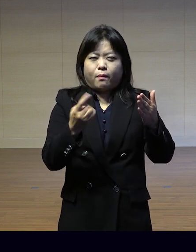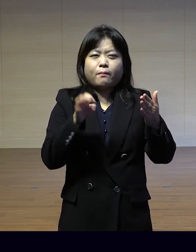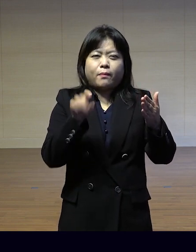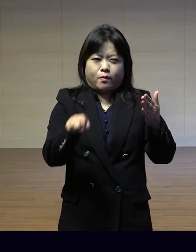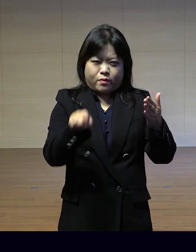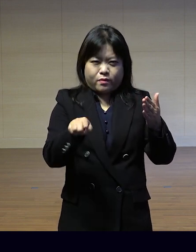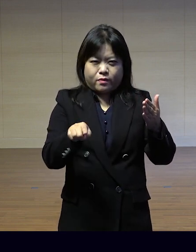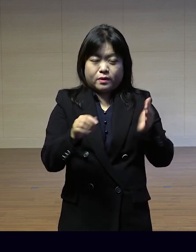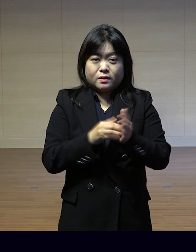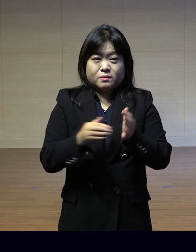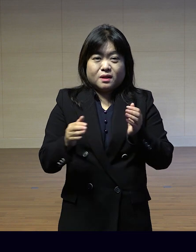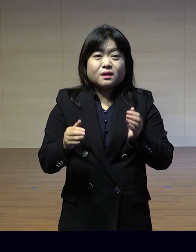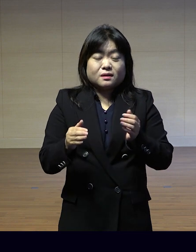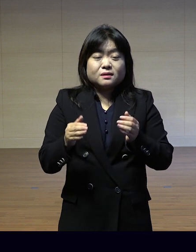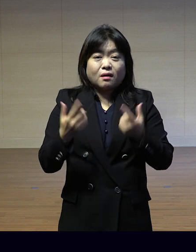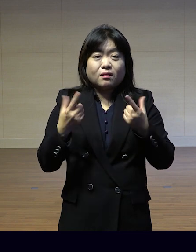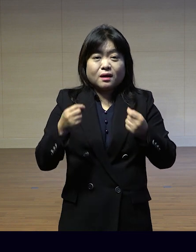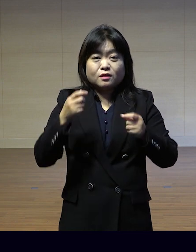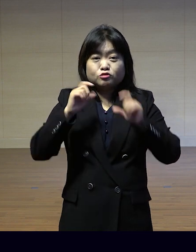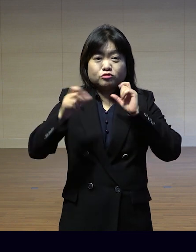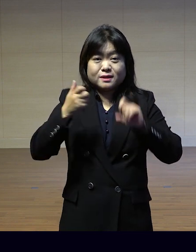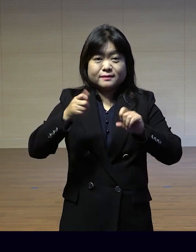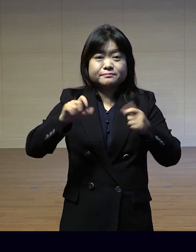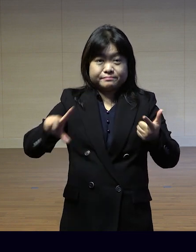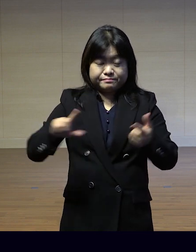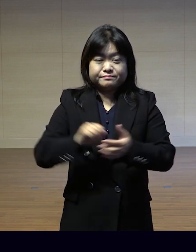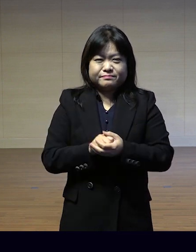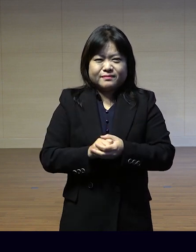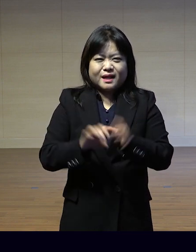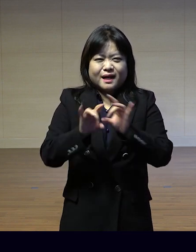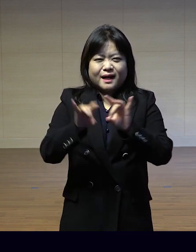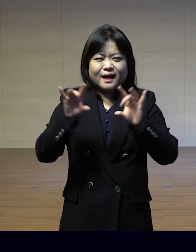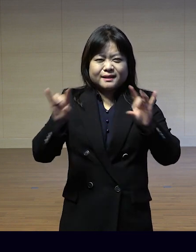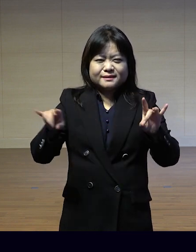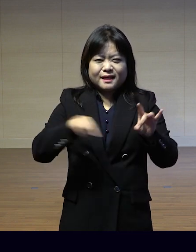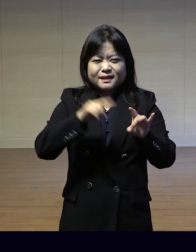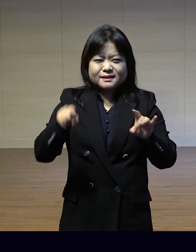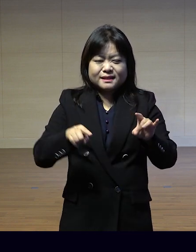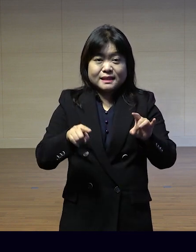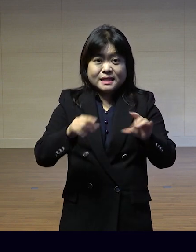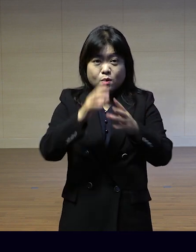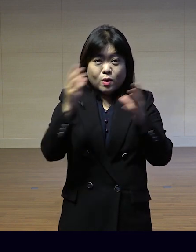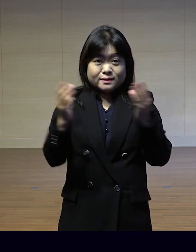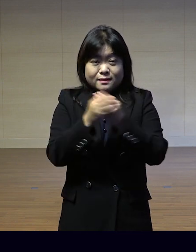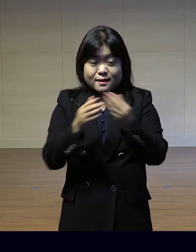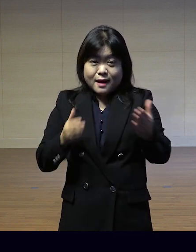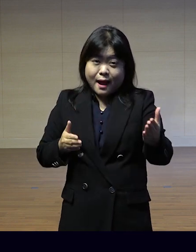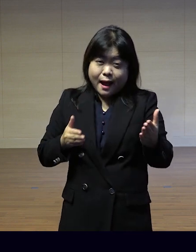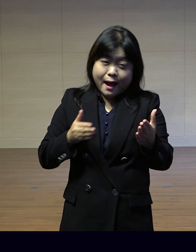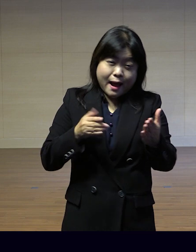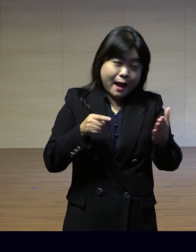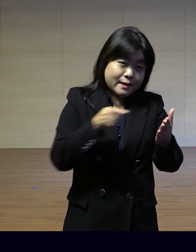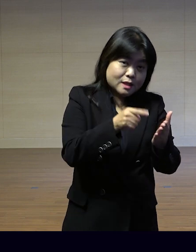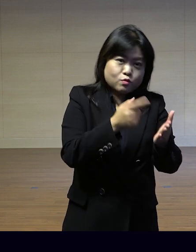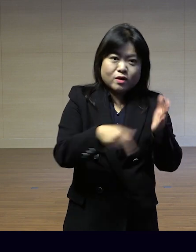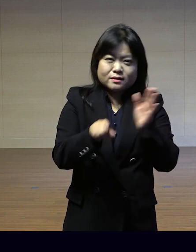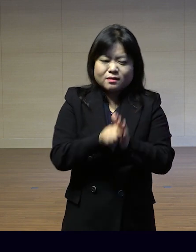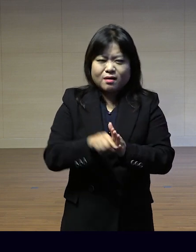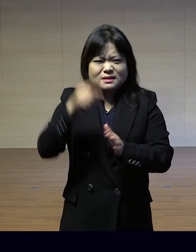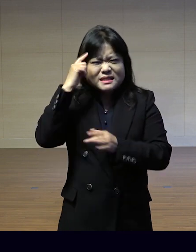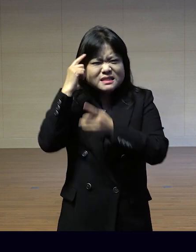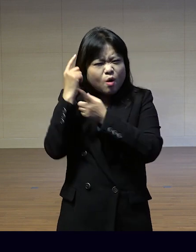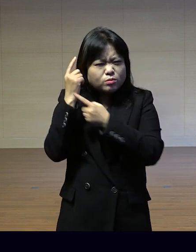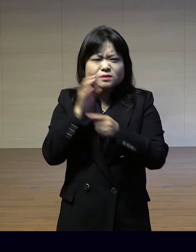있어서는 사실 도달할 수 없는 것이라고 보고 그 가까이 거기에 가려고 하나의 이념으로서 이념은 현실에